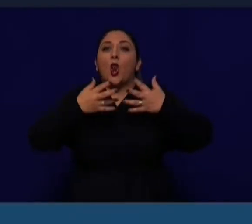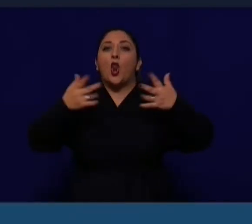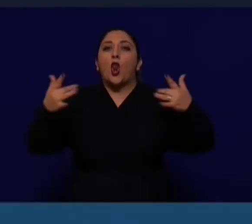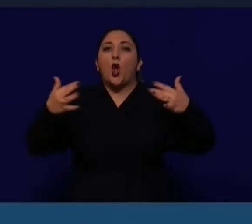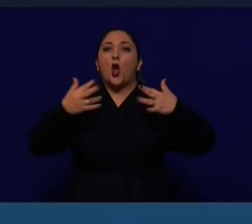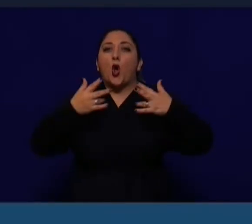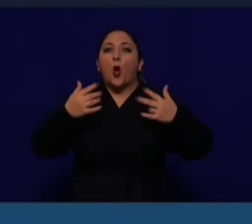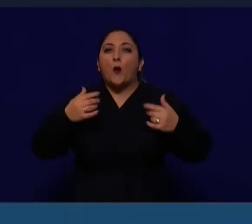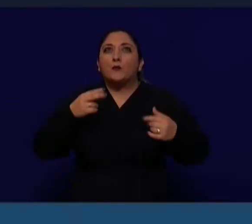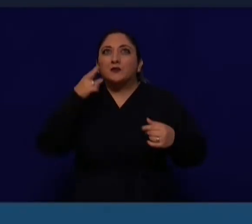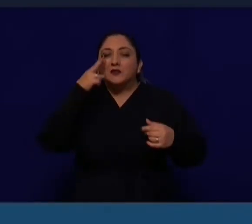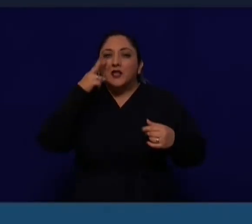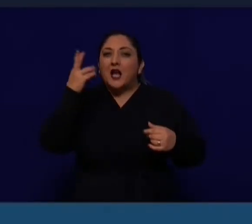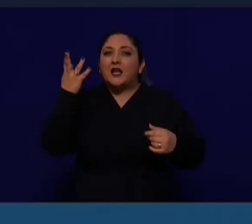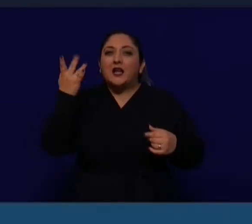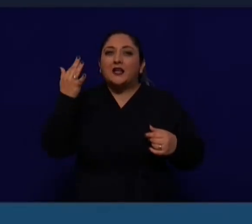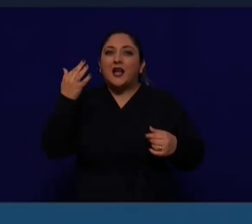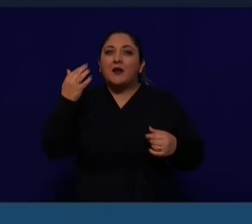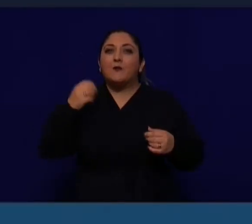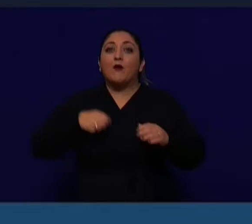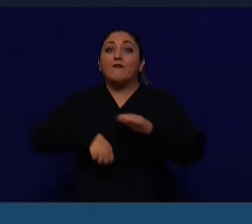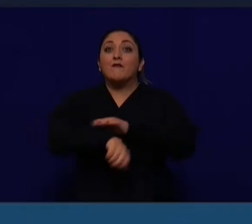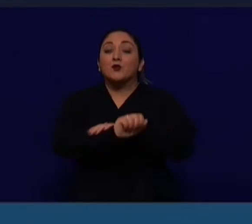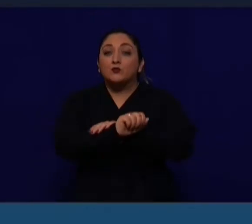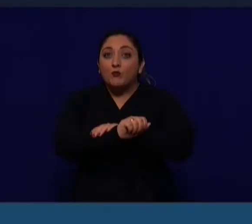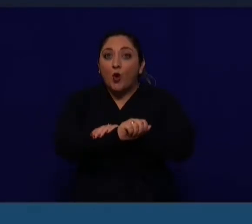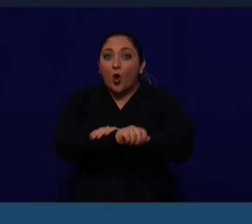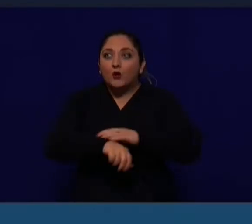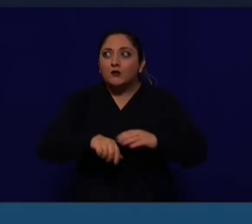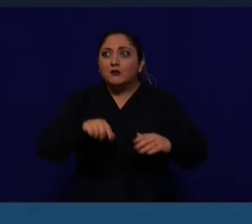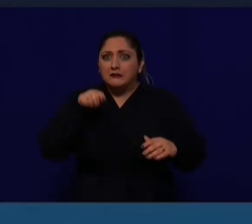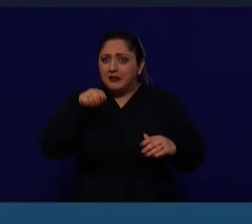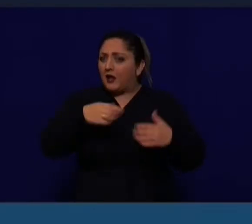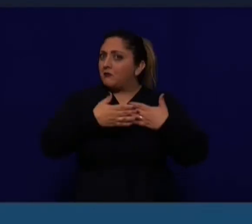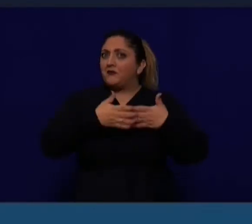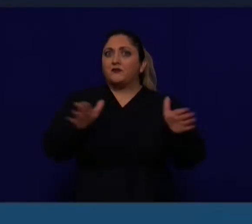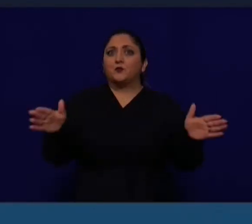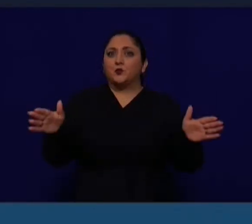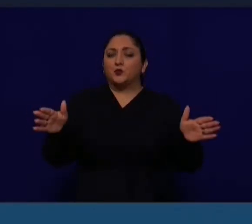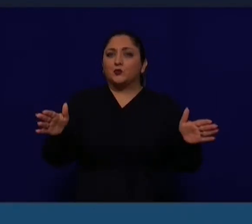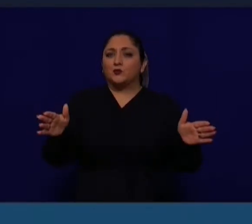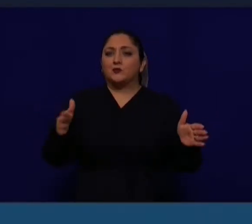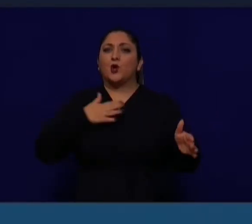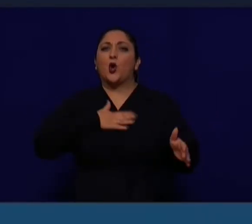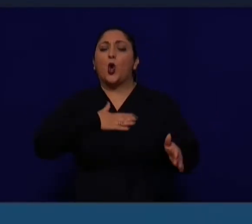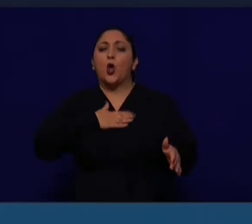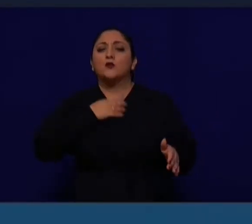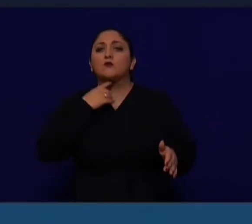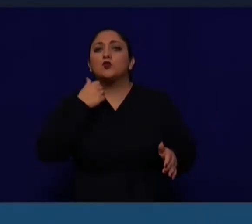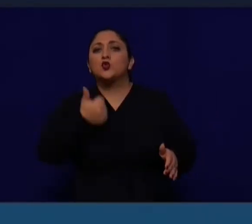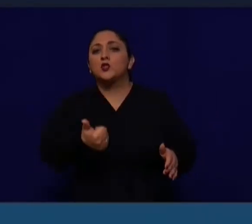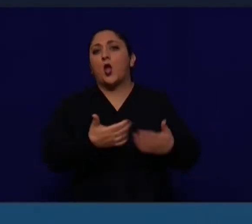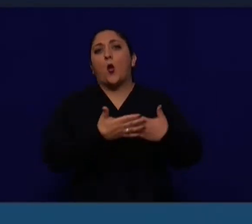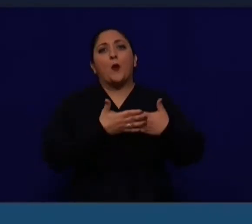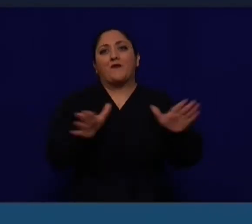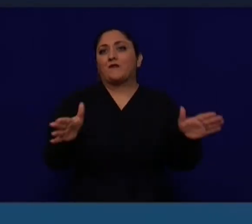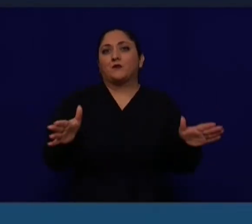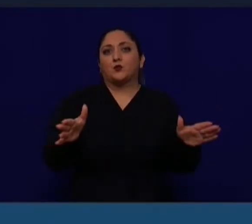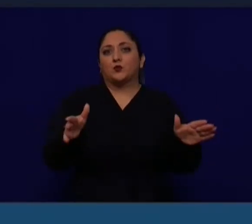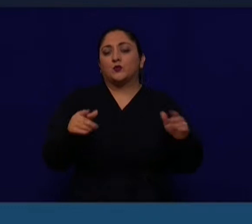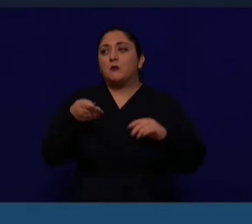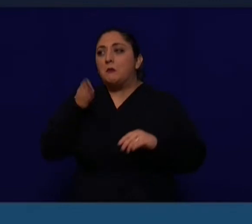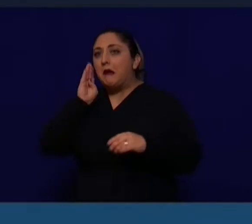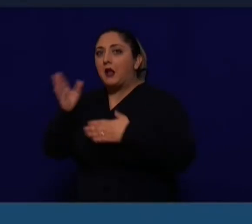ikunu meqjusa postijiet ta' divertiment bħalma huma bars, pereżempju bħal ristoranti u clubs, pereżempju.